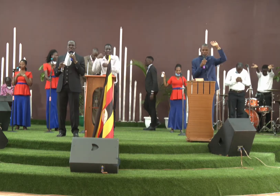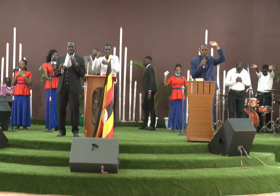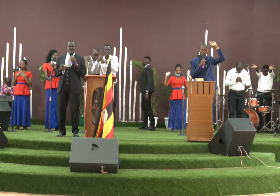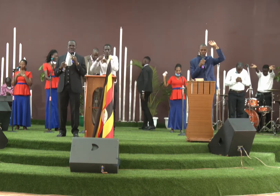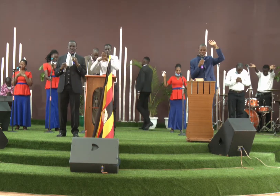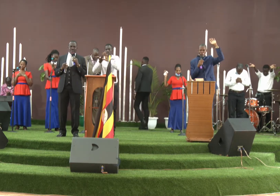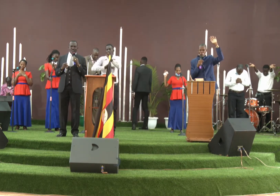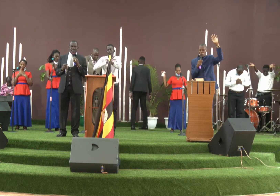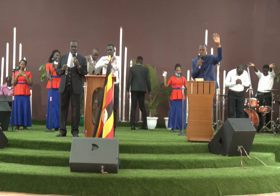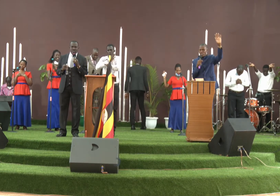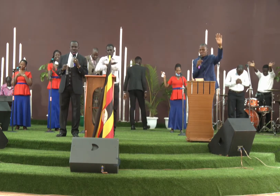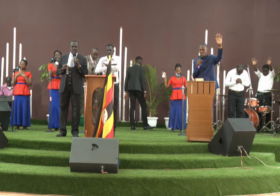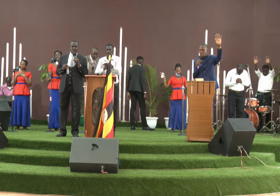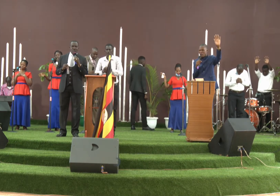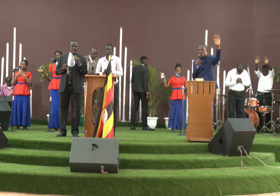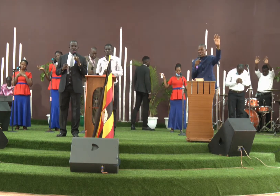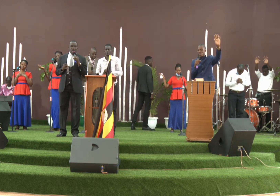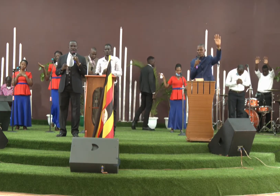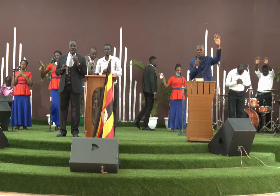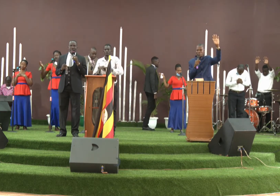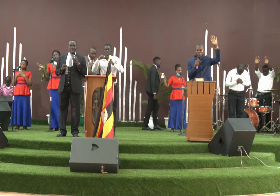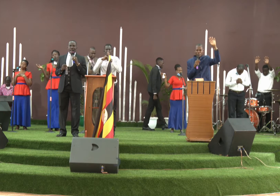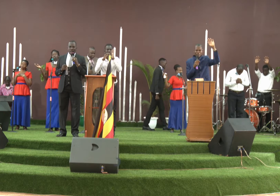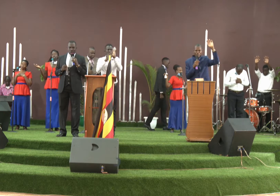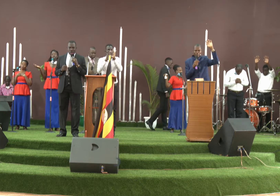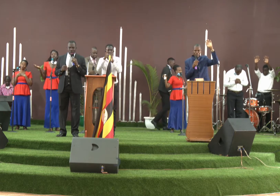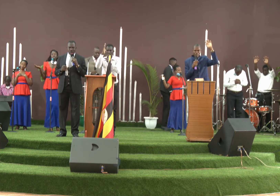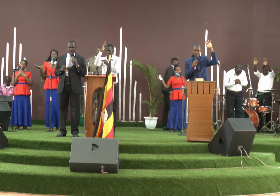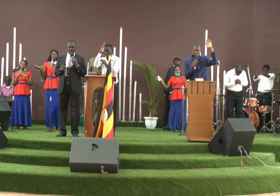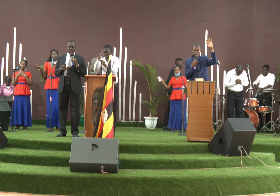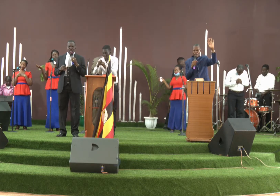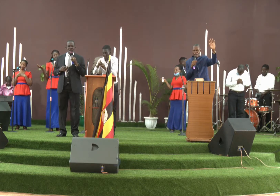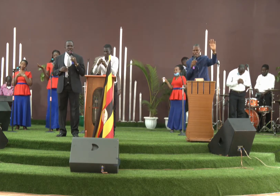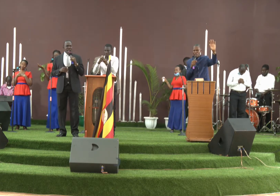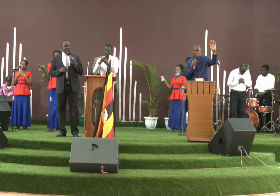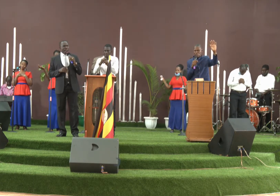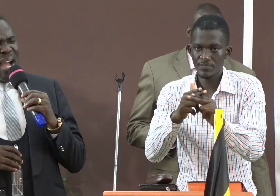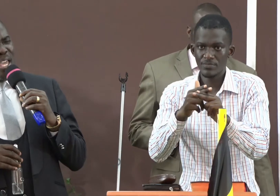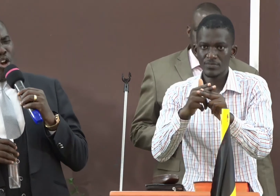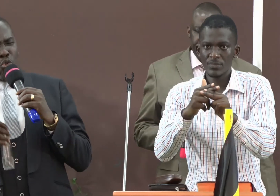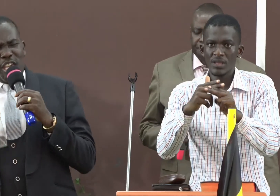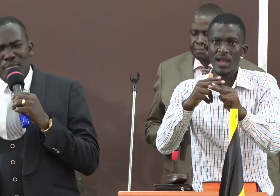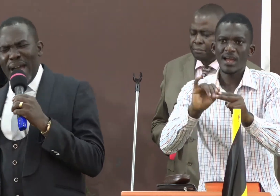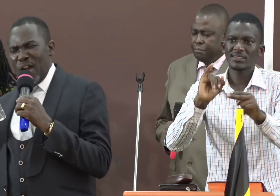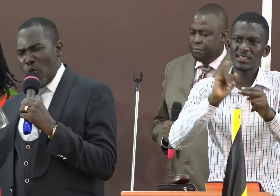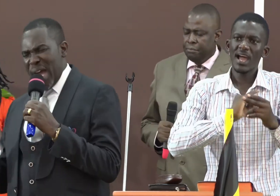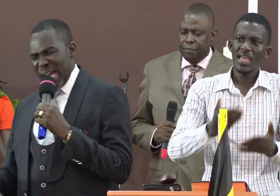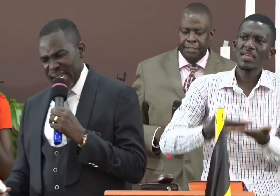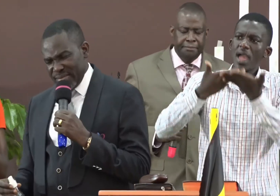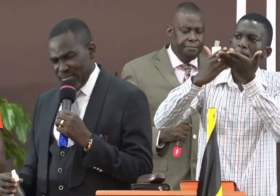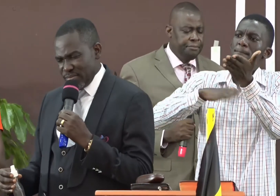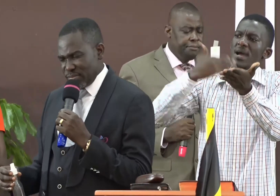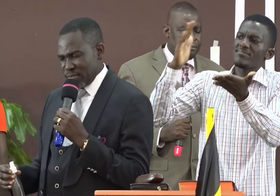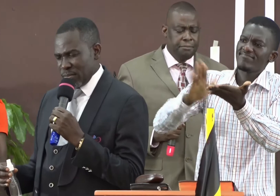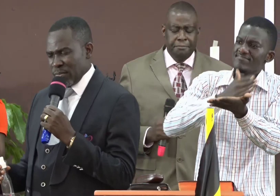nkyayina amaanyi. Terengukole nga nkyayina amaanyi. Mulinnya erya Yesu. Mulinnya erya Yesu. Nga mpaayo okuyimba kwange.